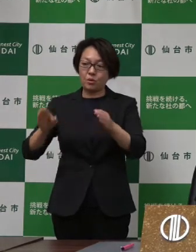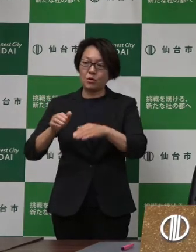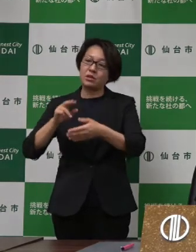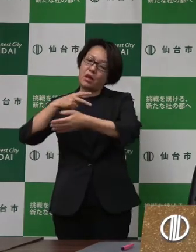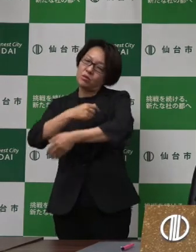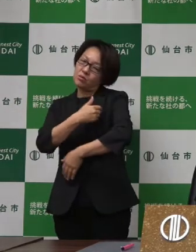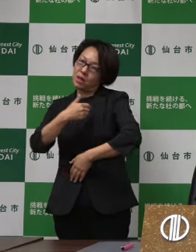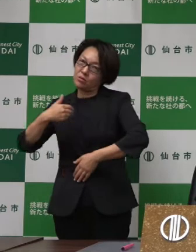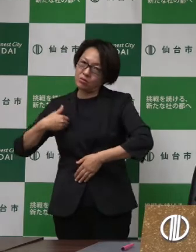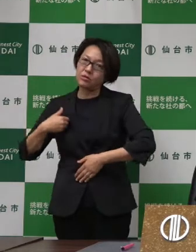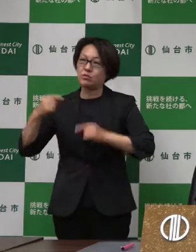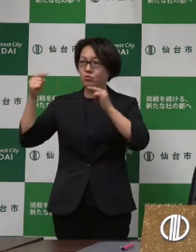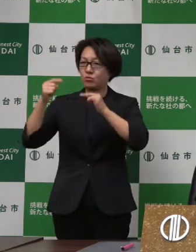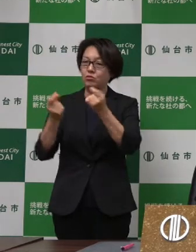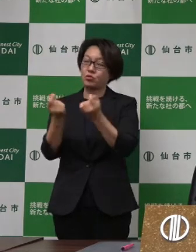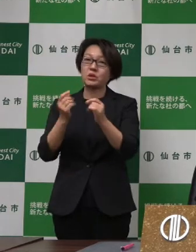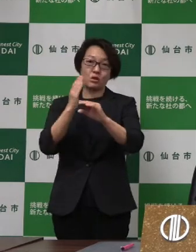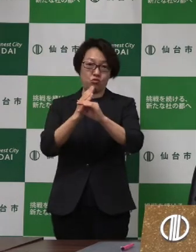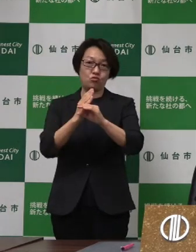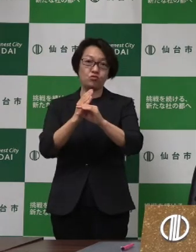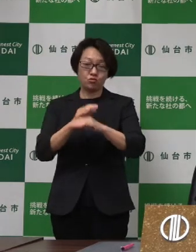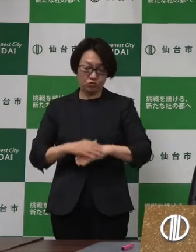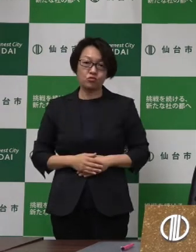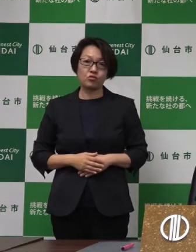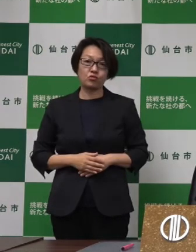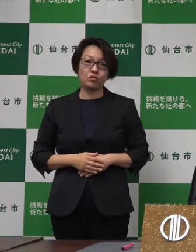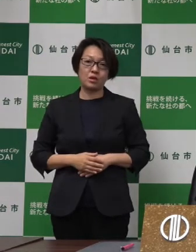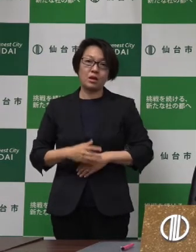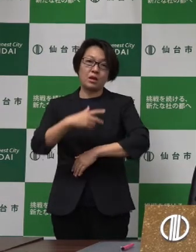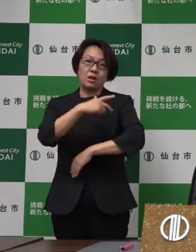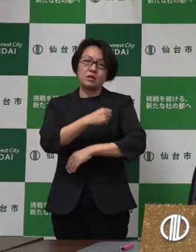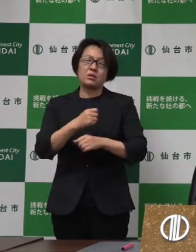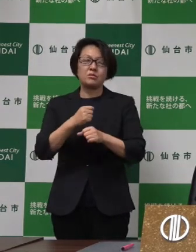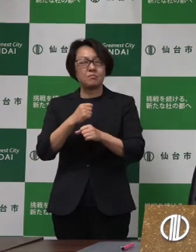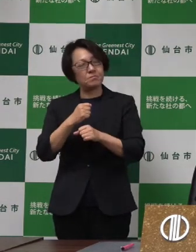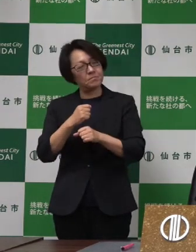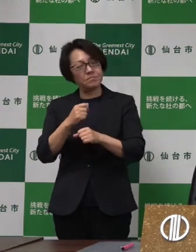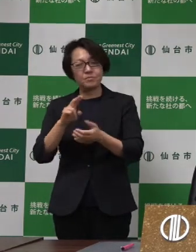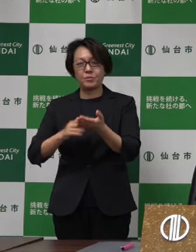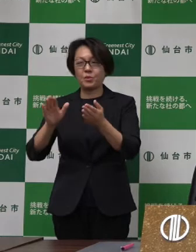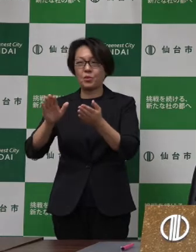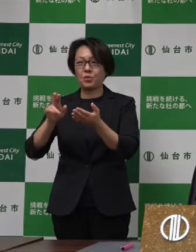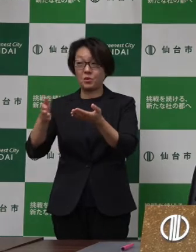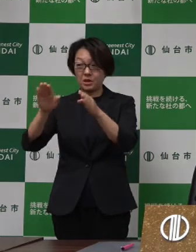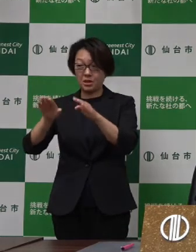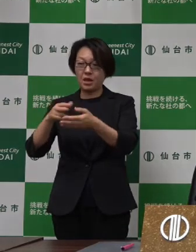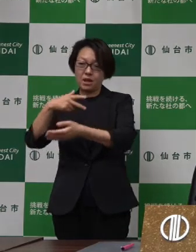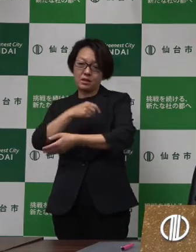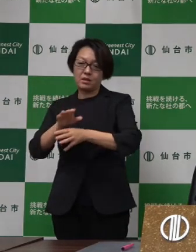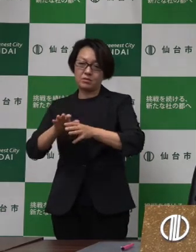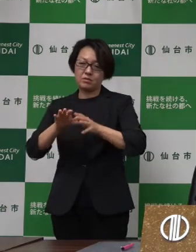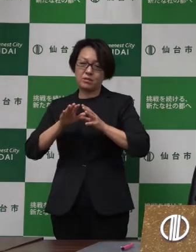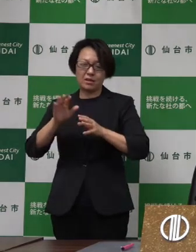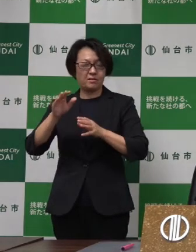をしているところでございます。接種していただけないところがあった場合にもですね、どこで接種が可